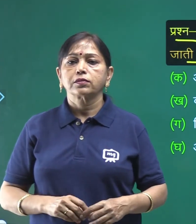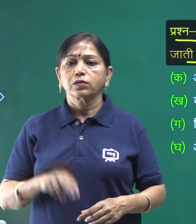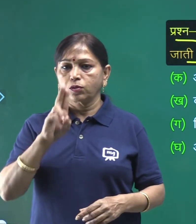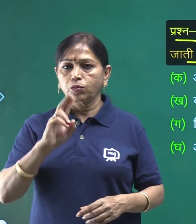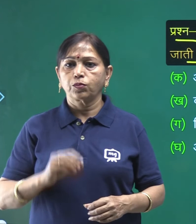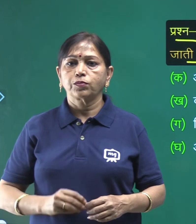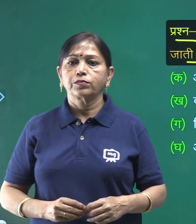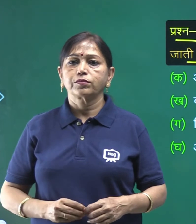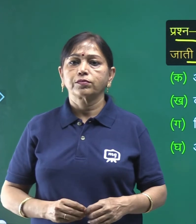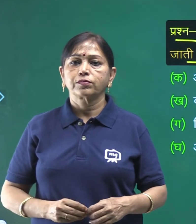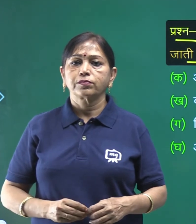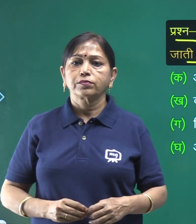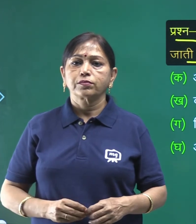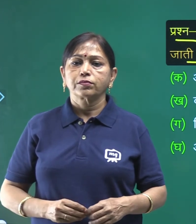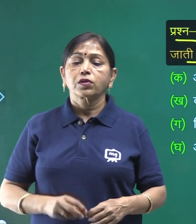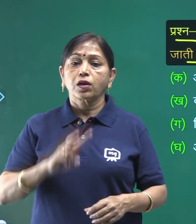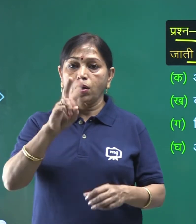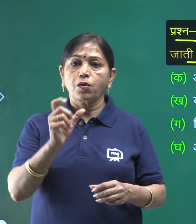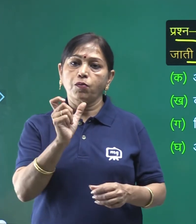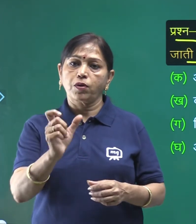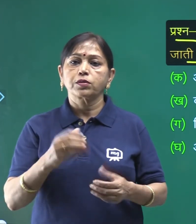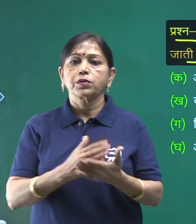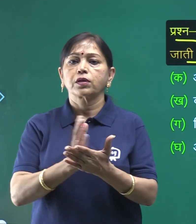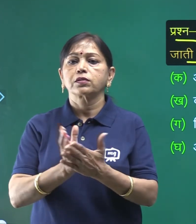2 वाष्पीकरण द्वारा,